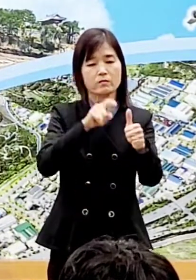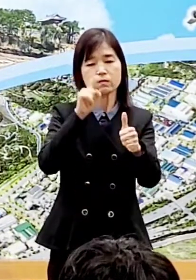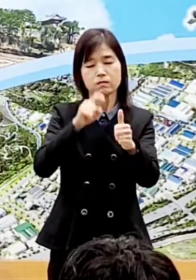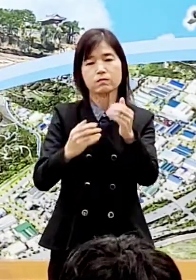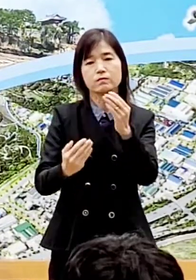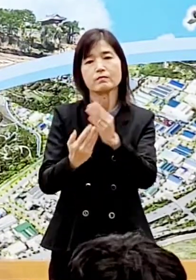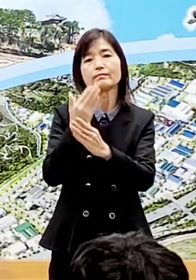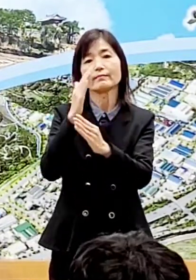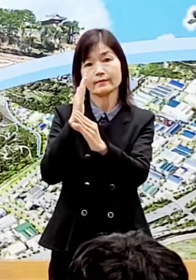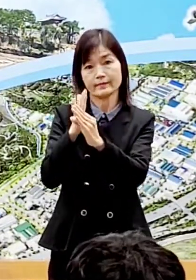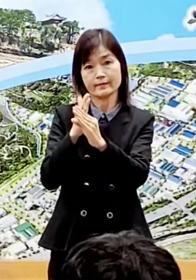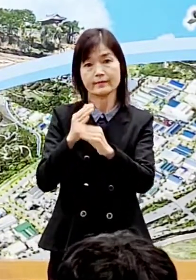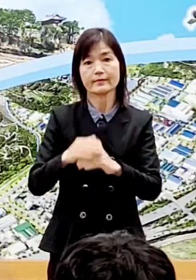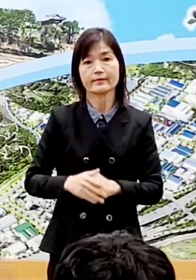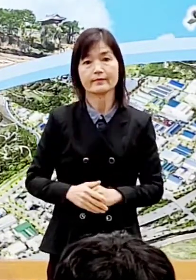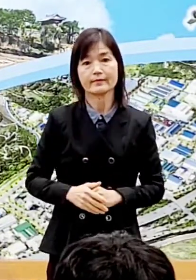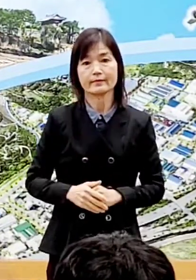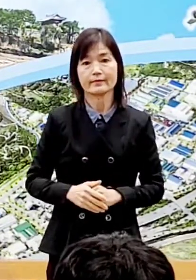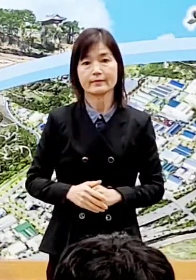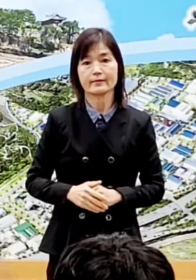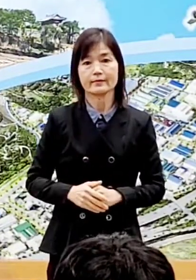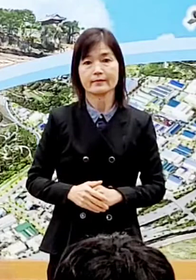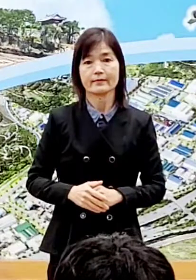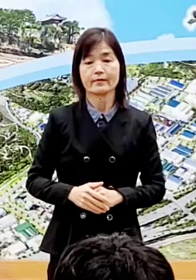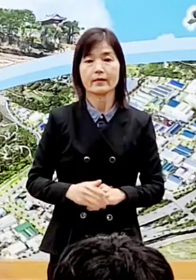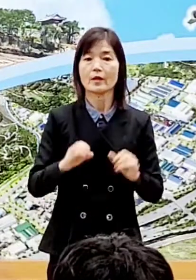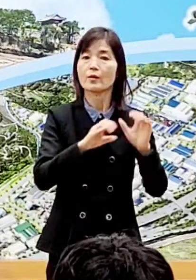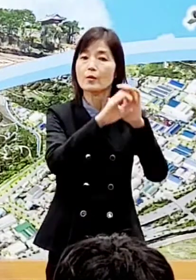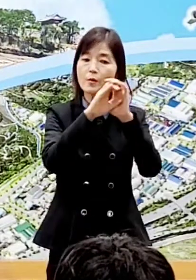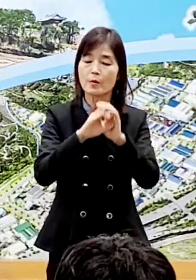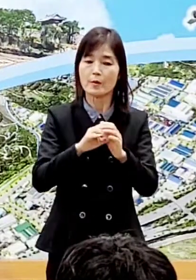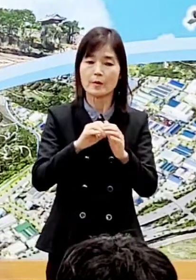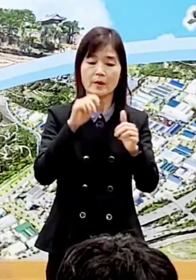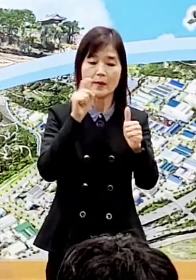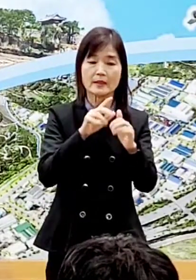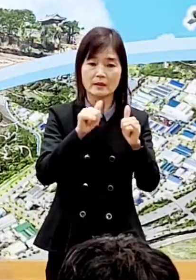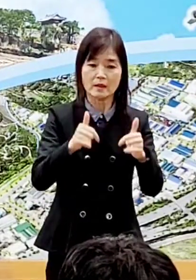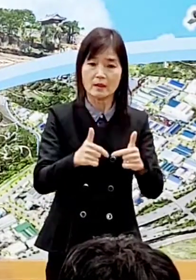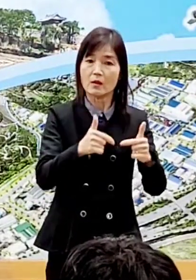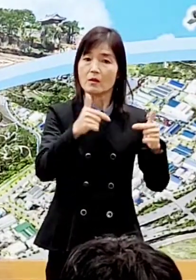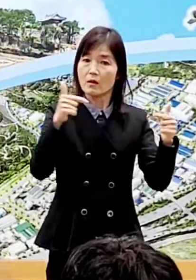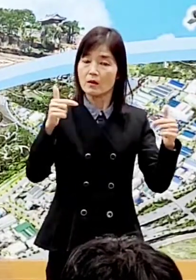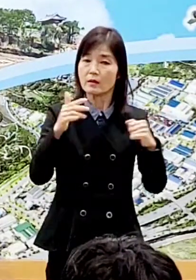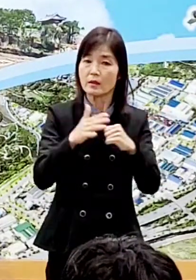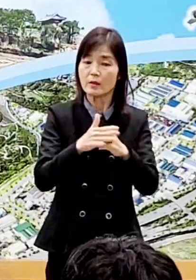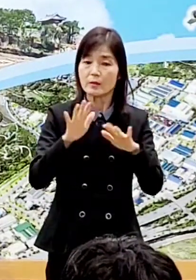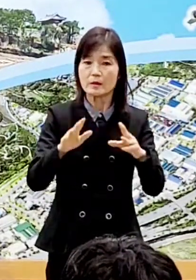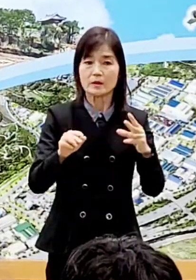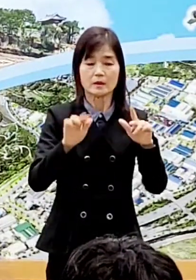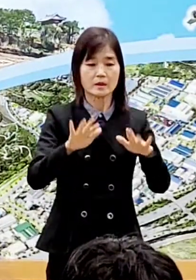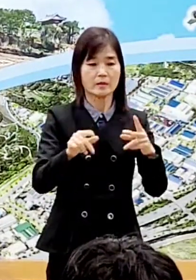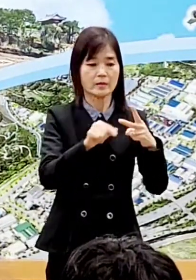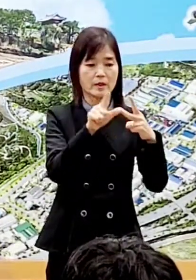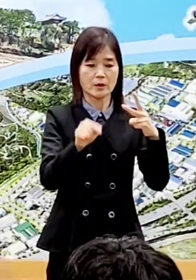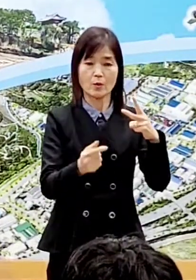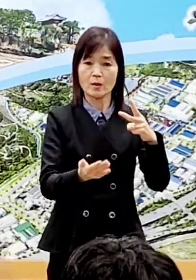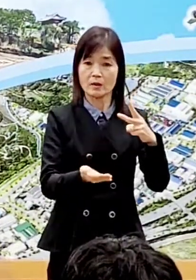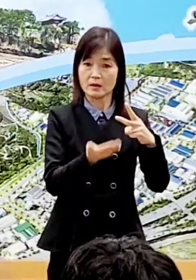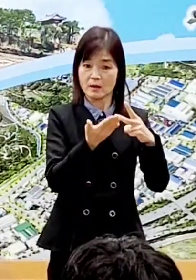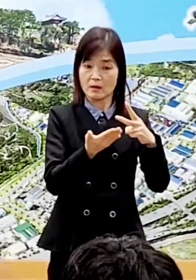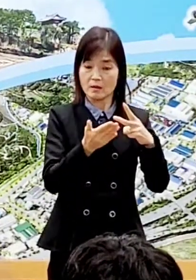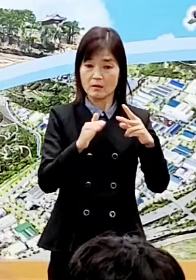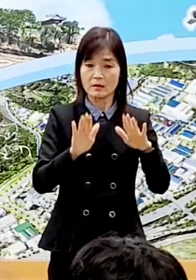또다시 넘어섰습니다. 코로나19 확진자 급증에 따라 이달 초와 비교하여 최근 한